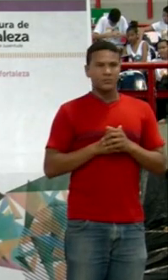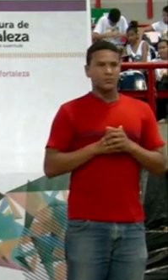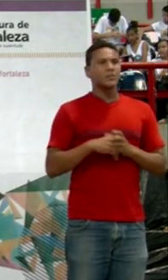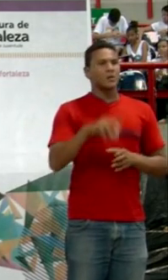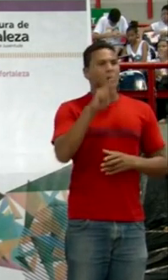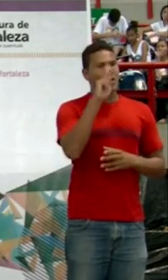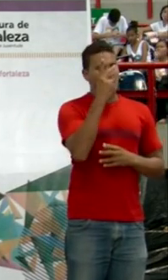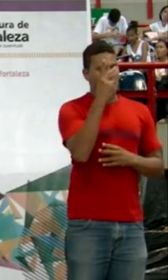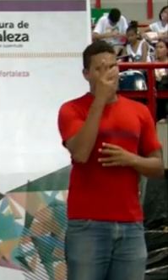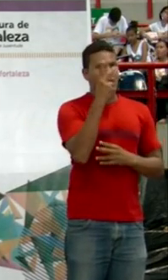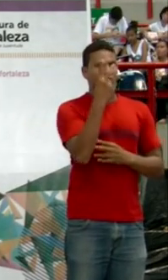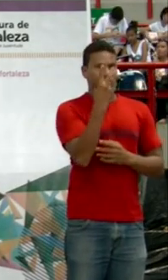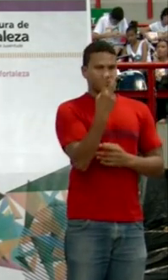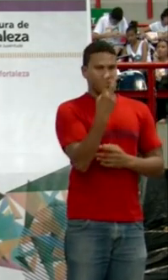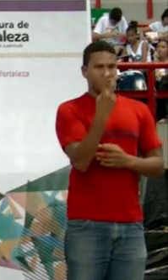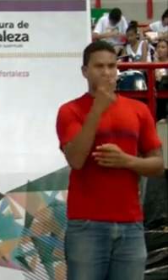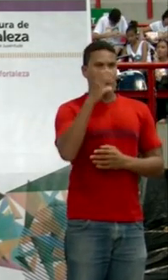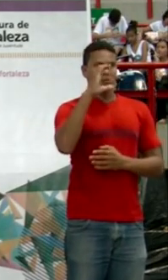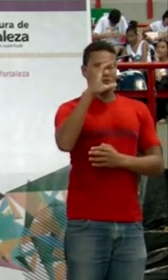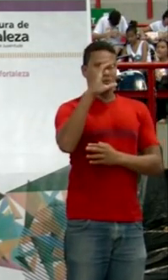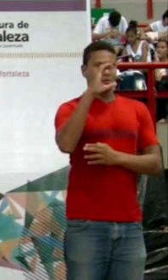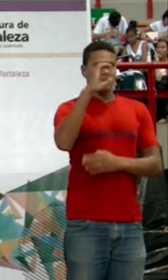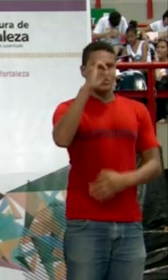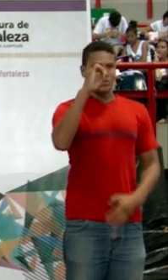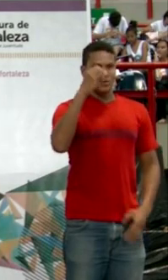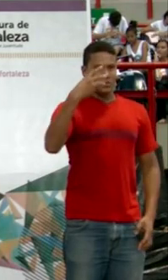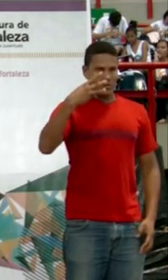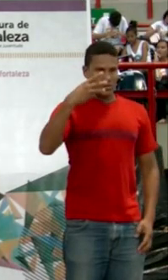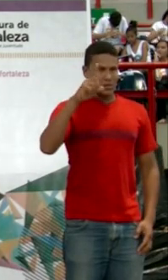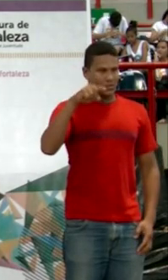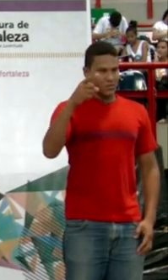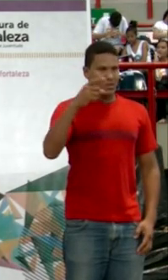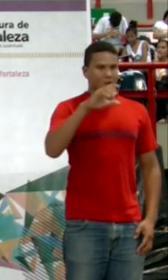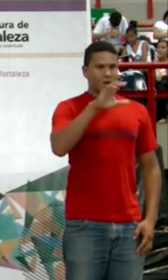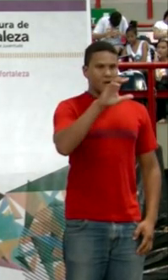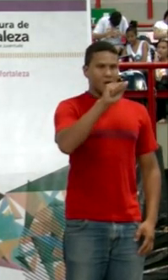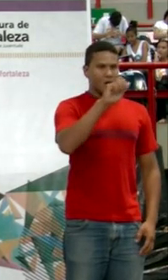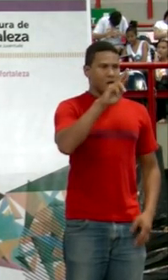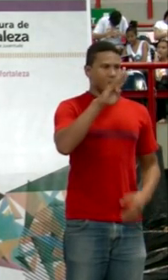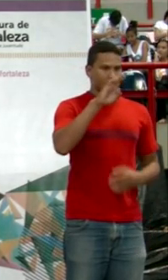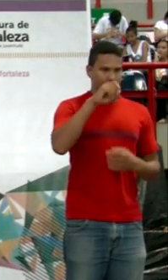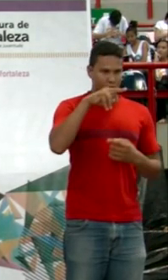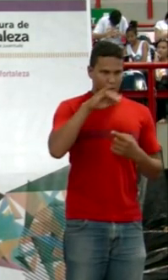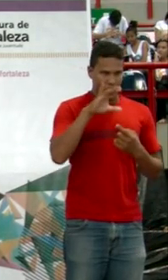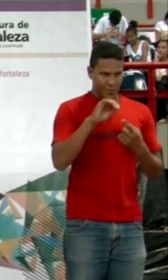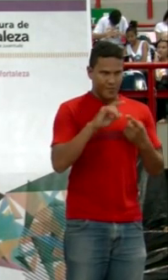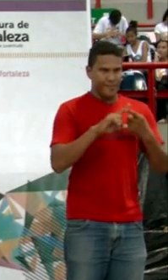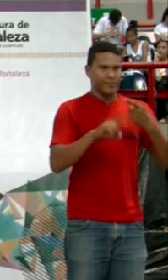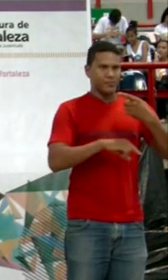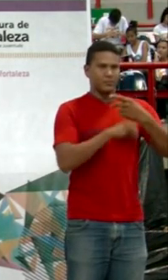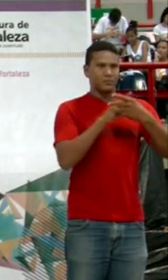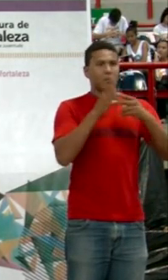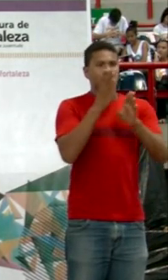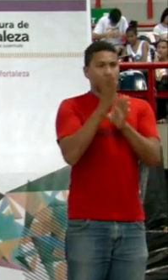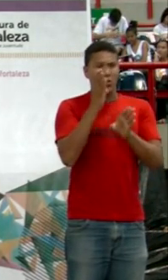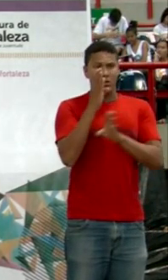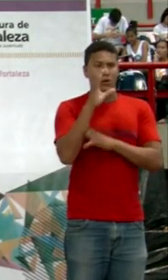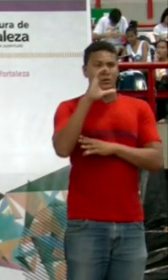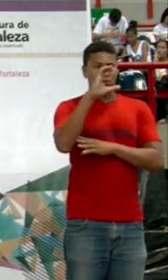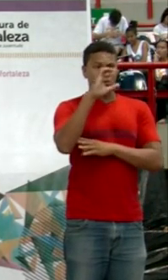o H2CO3, que é chamado de ácido carbônico, formado pela reação do